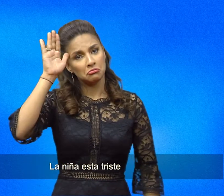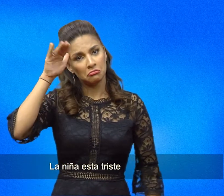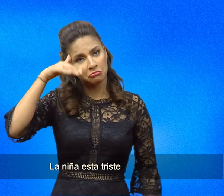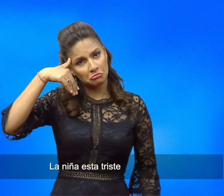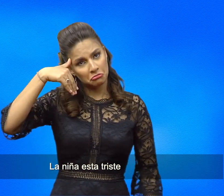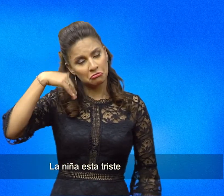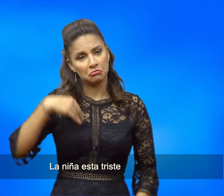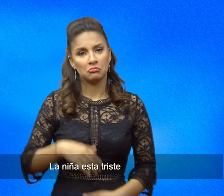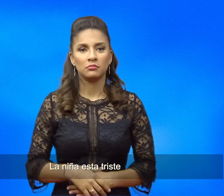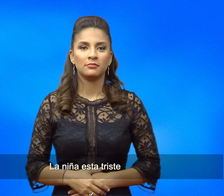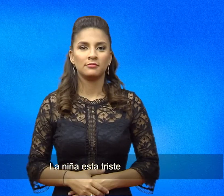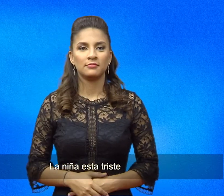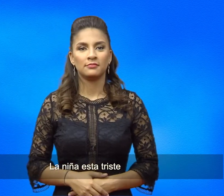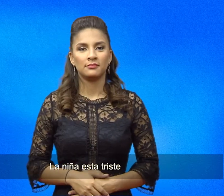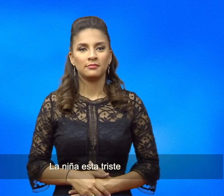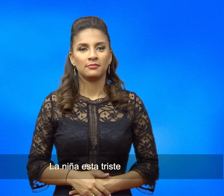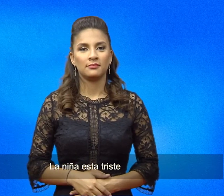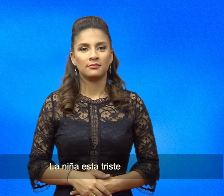la niña está triste